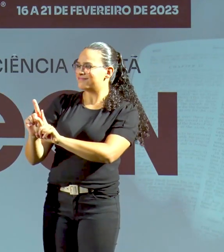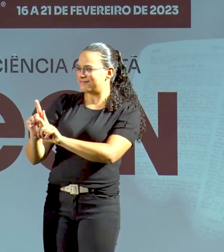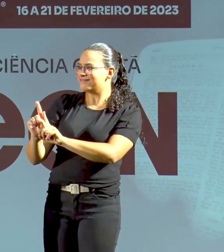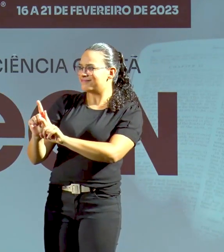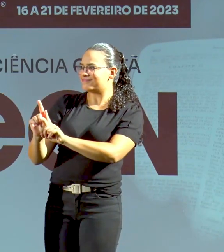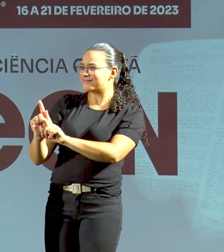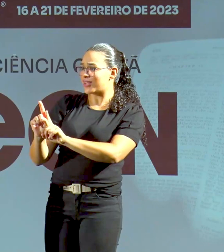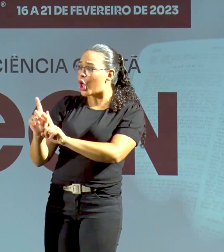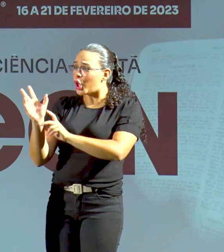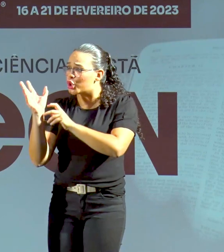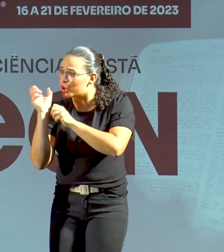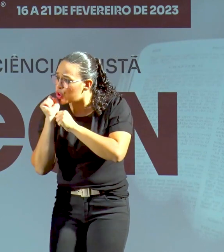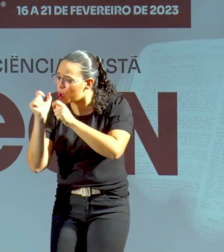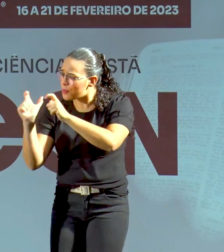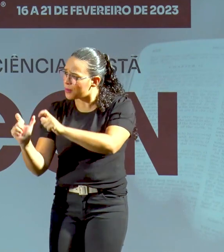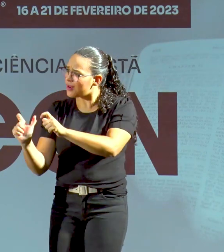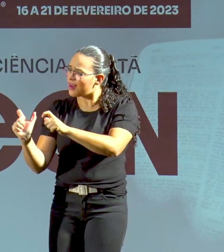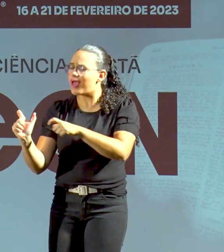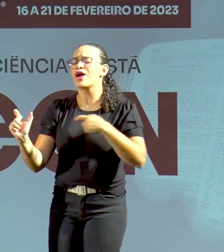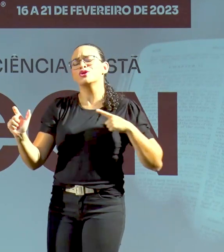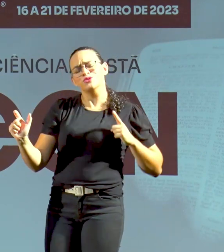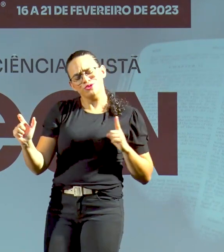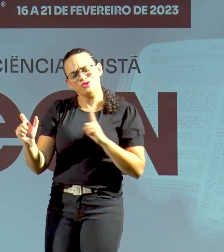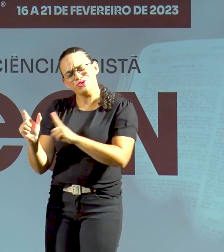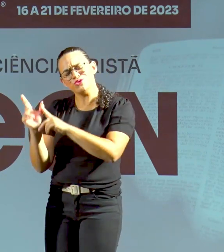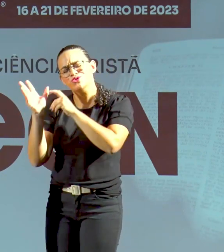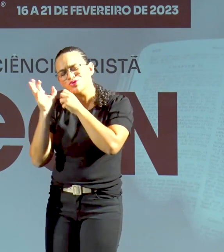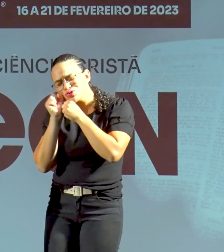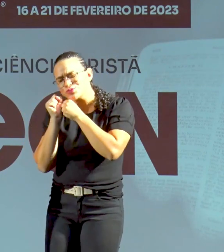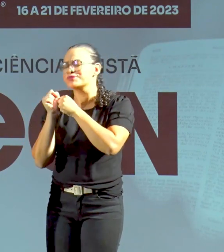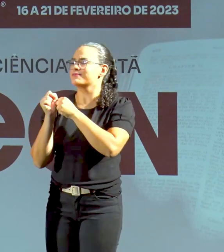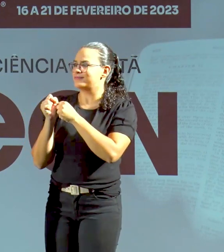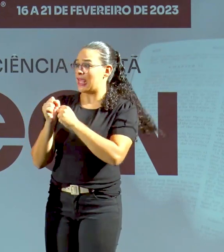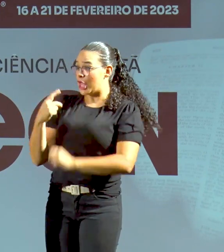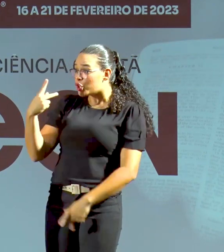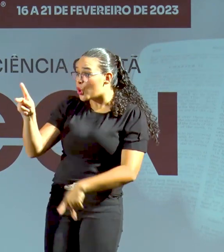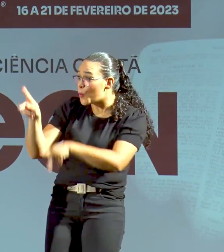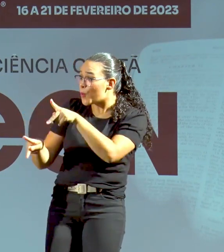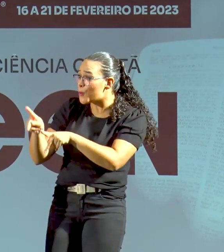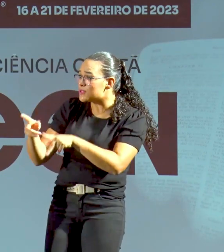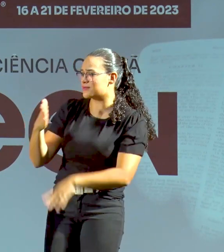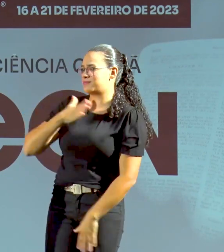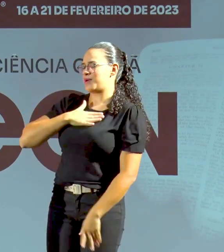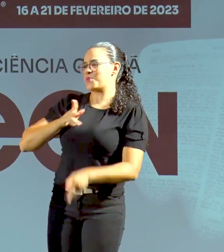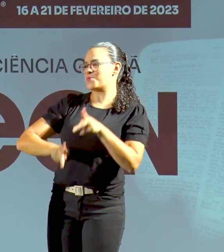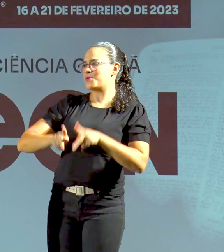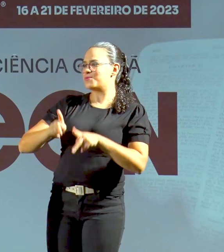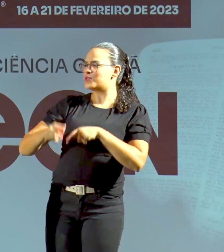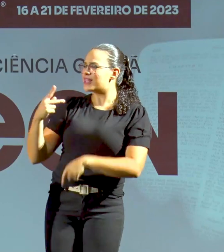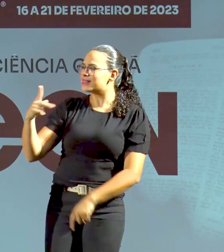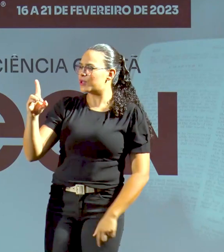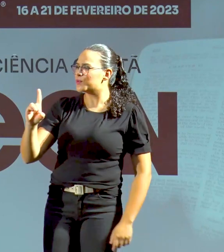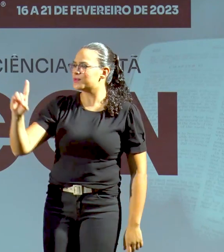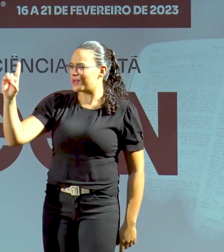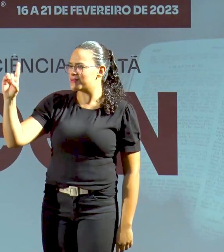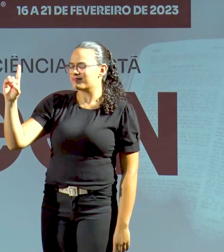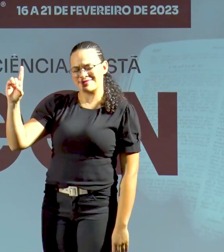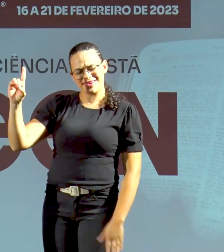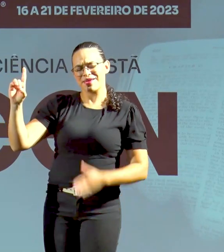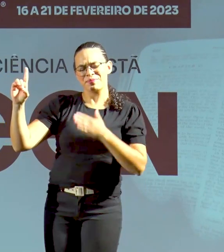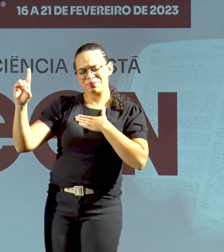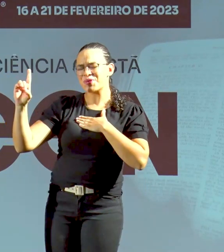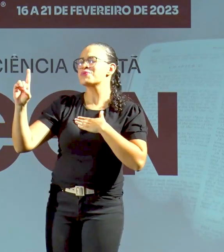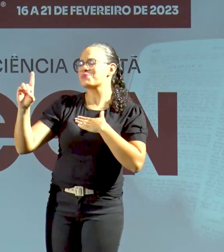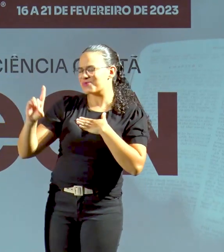onde quer que pousar ali pousarei eu o teu povo agora é o meu povo e o teu Deus é